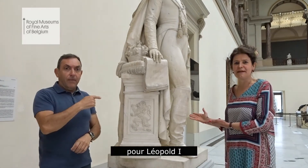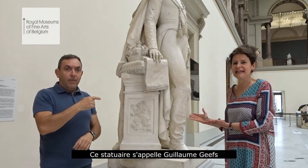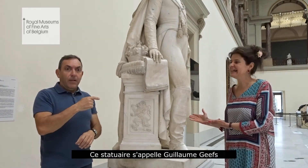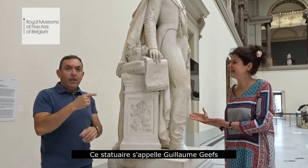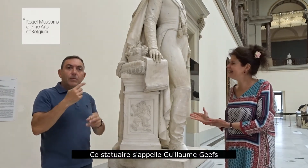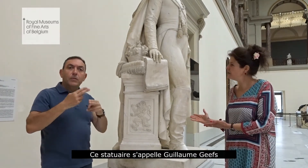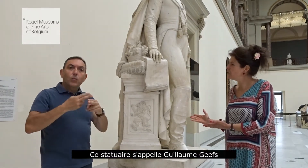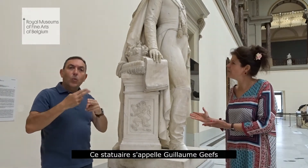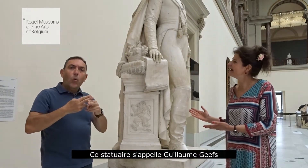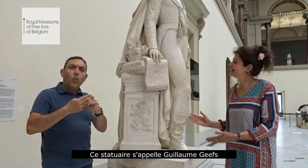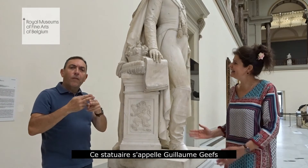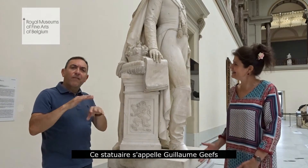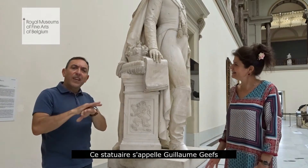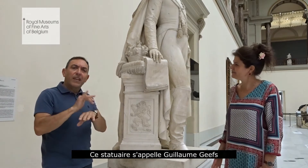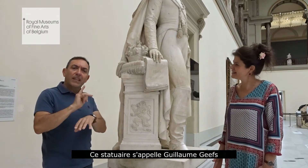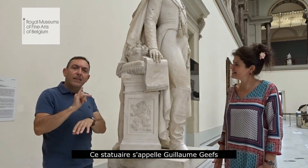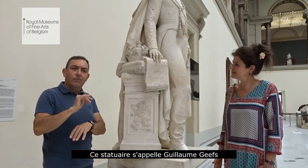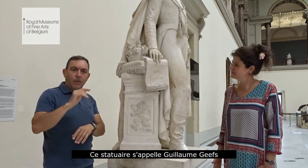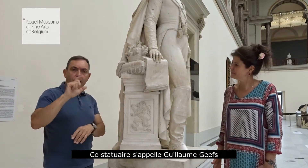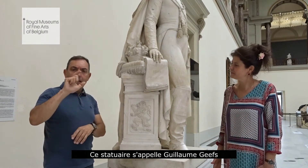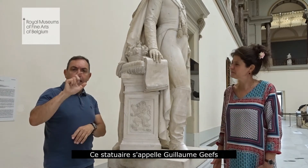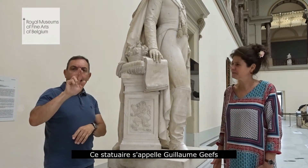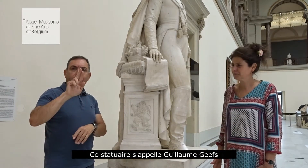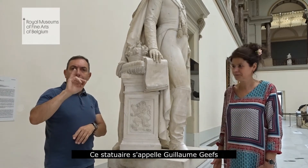s'appelle Guillaume Geefs.